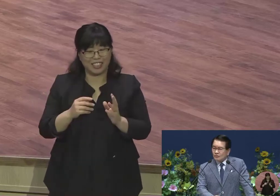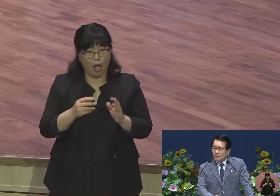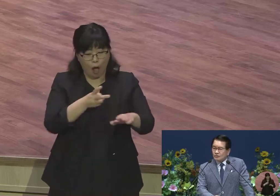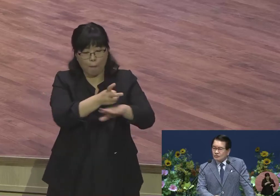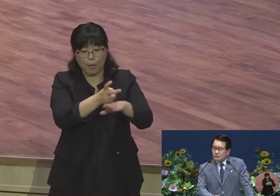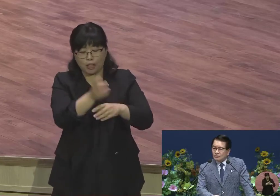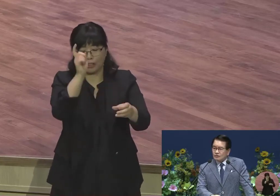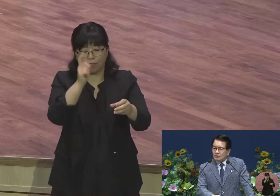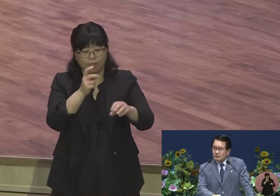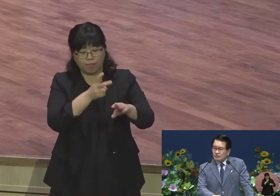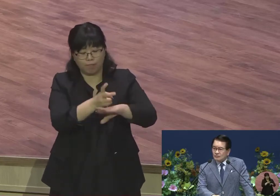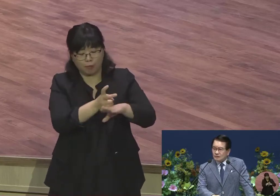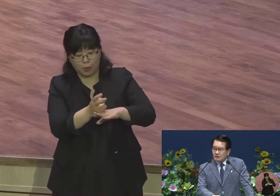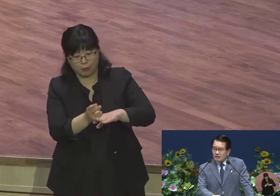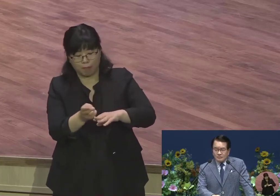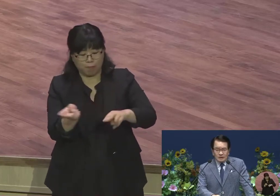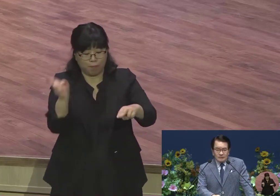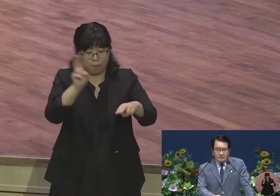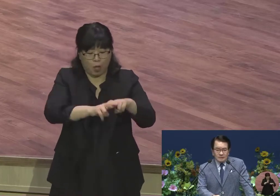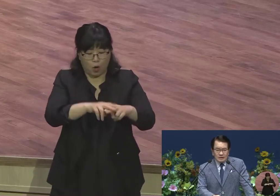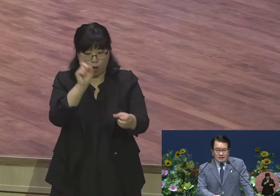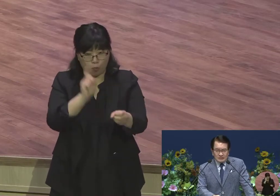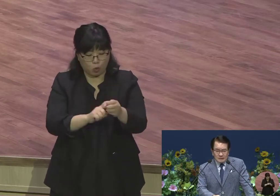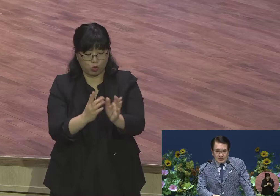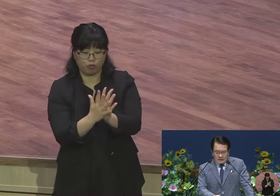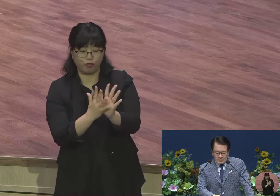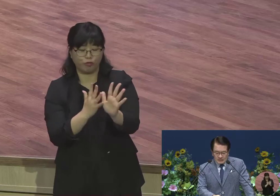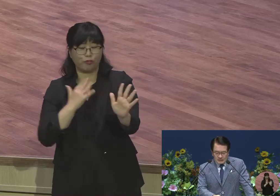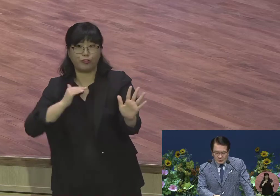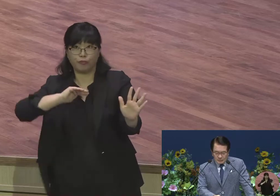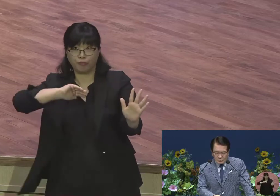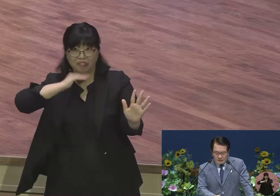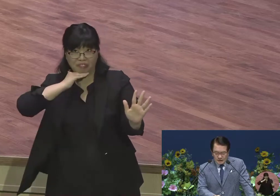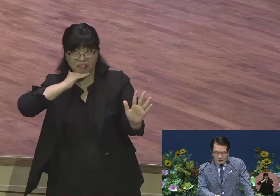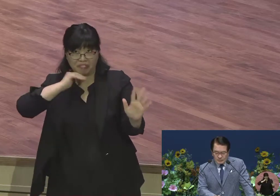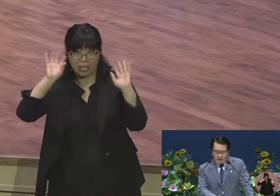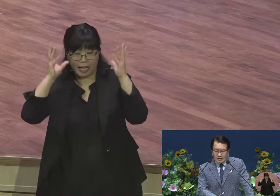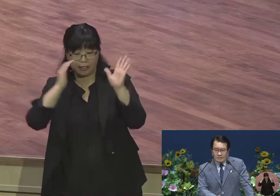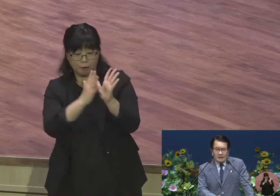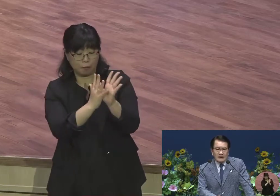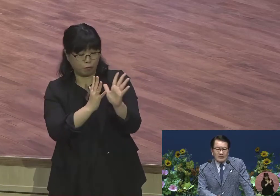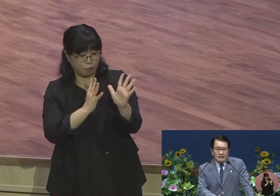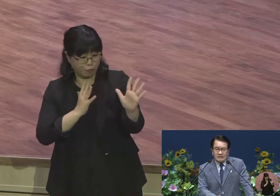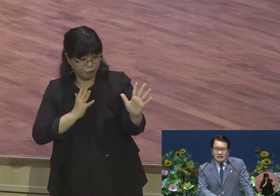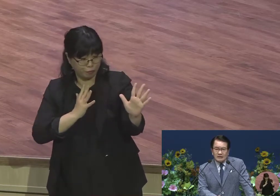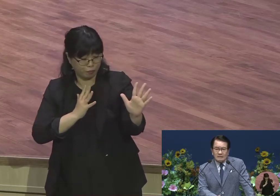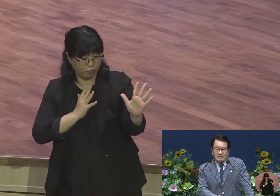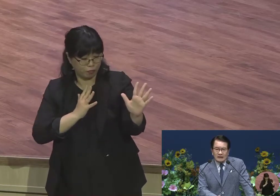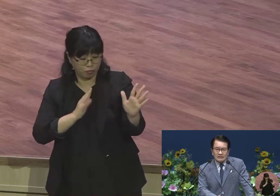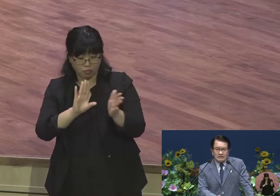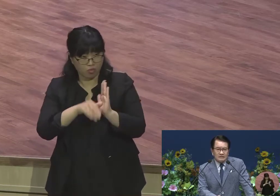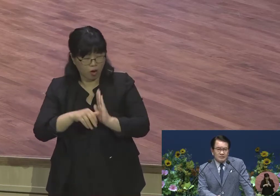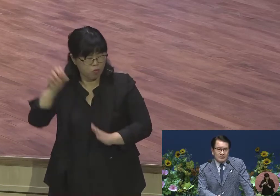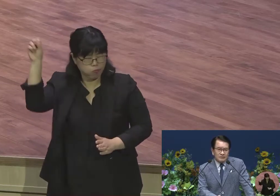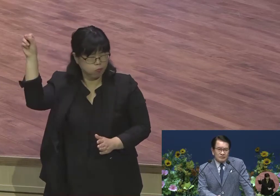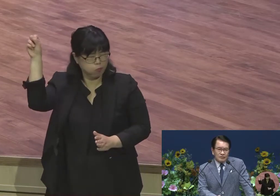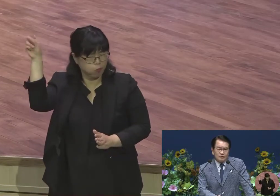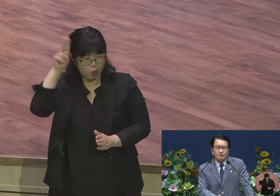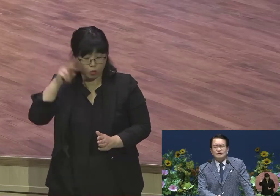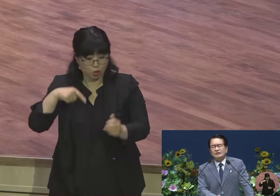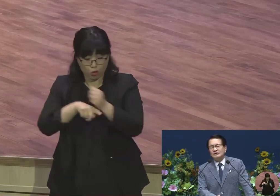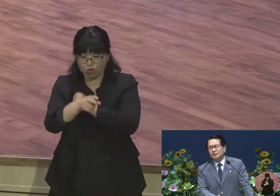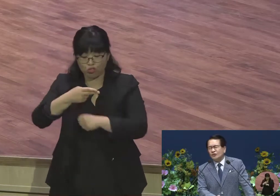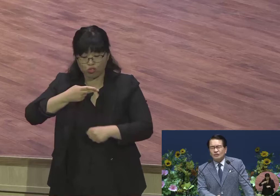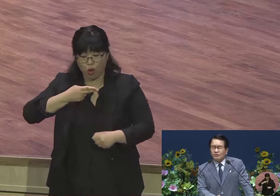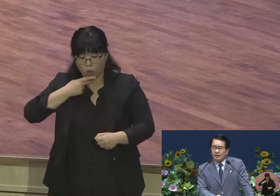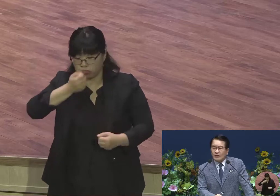일본은 뭐 진짜 정신병자들이 한 집에 다 있으니까 무슨 일 할지 몰라. 마약 이런 게 다 정신병이거든요.